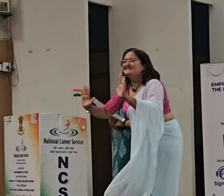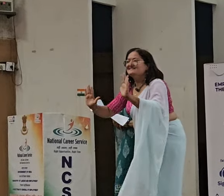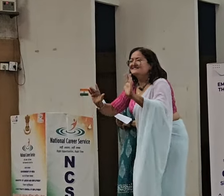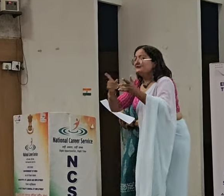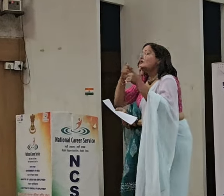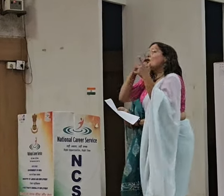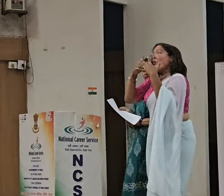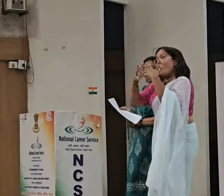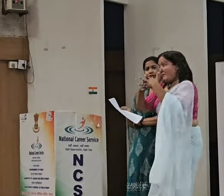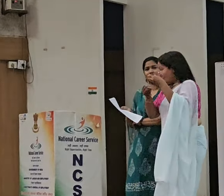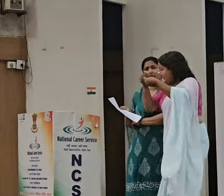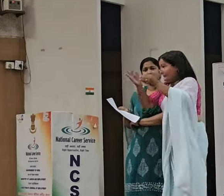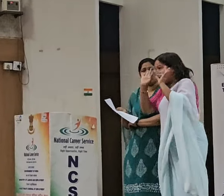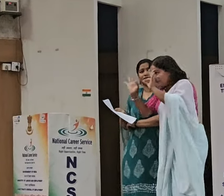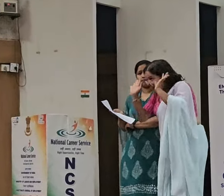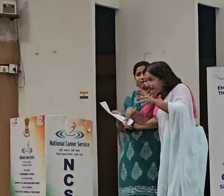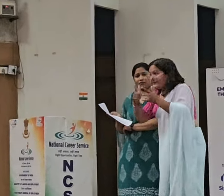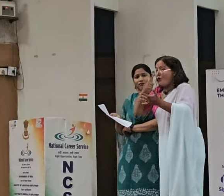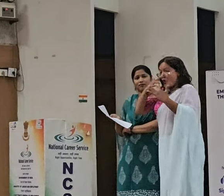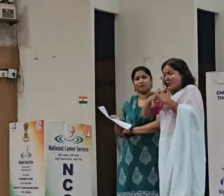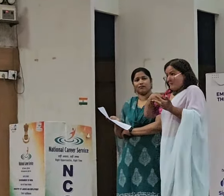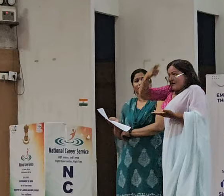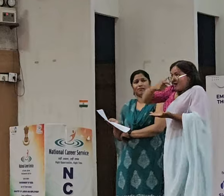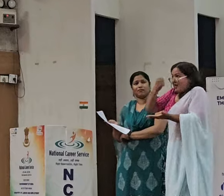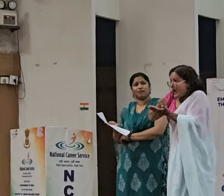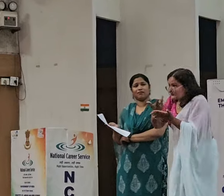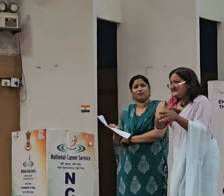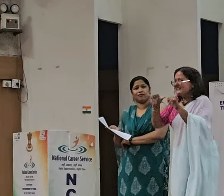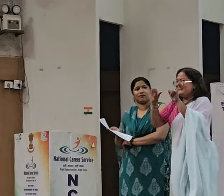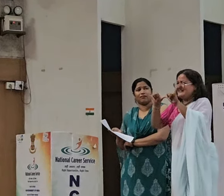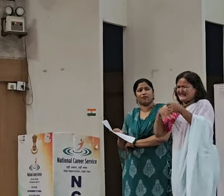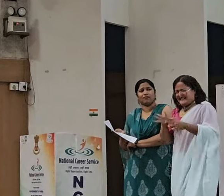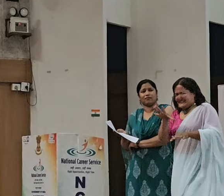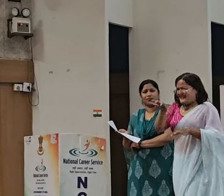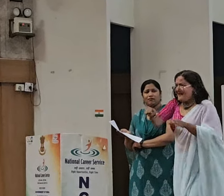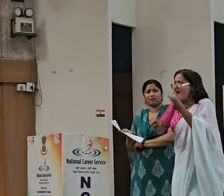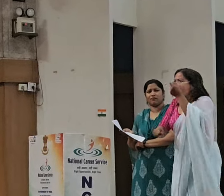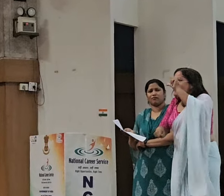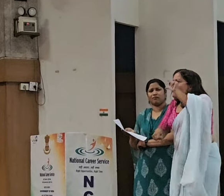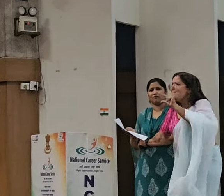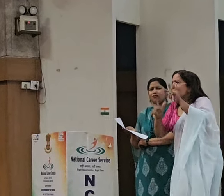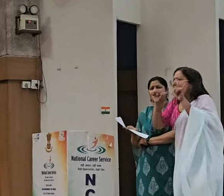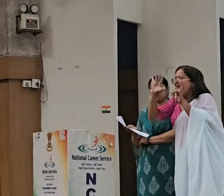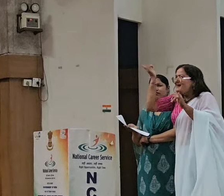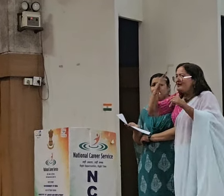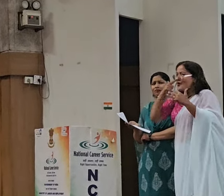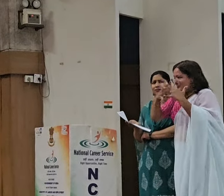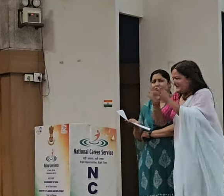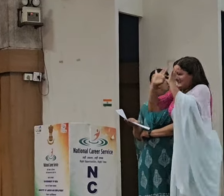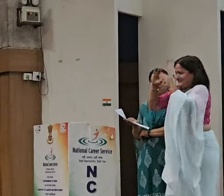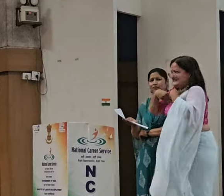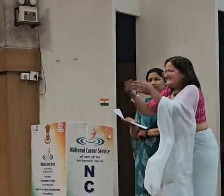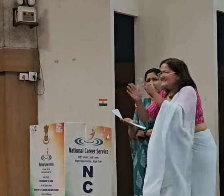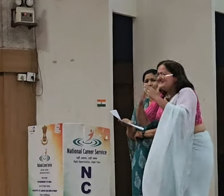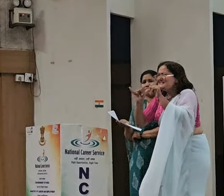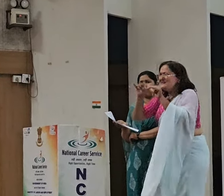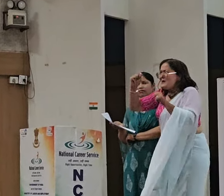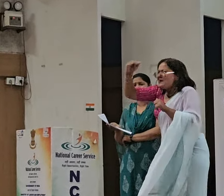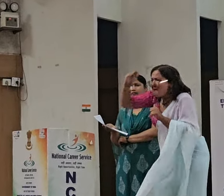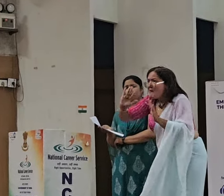आपको पता चलना चाहिए कि हाँ मतलब महिलाओं का भी सेम अधिकार है उनकी खानदानी प्रॉपर्टी वगैरह पे, तो ये आपको अवेयर करवाया जाएगा।